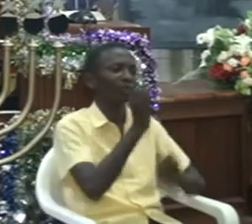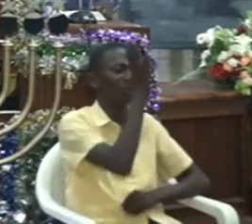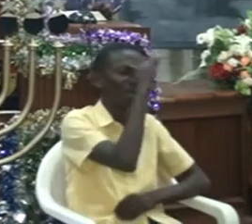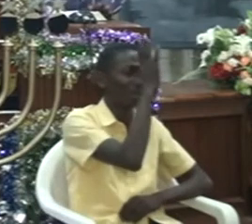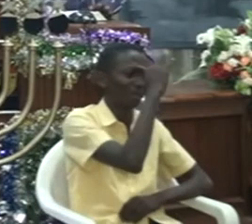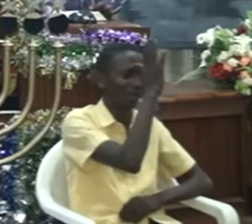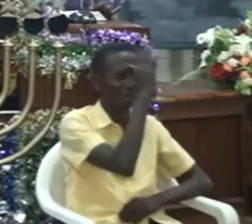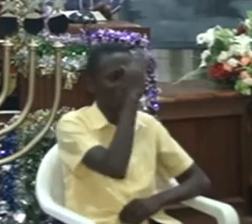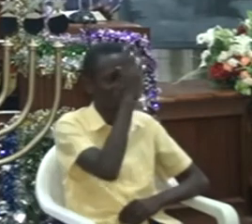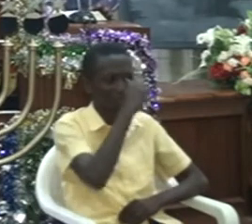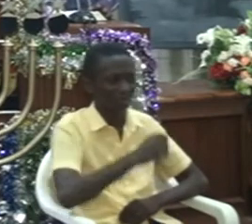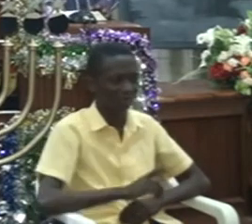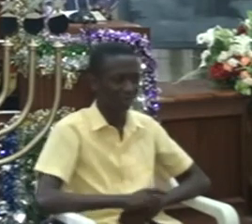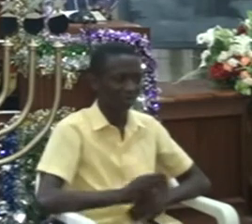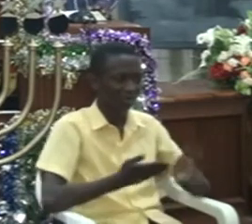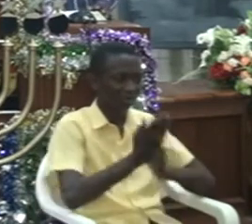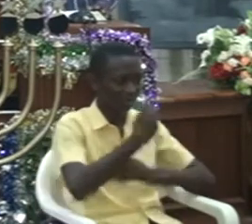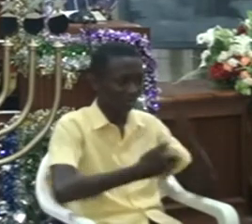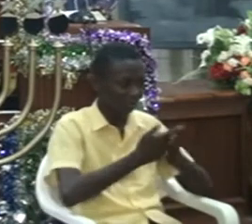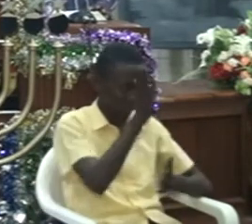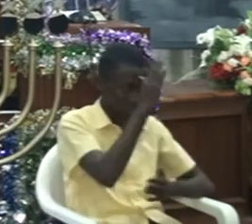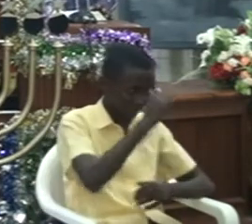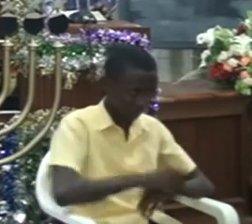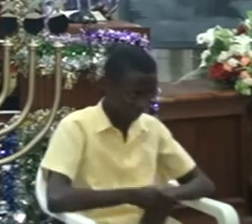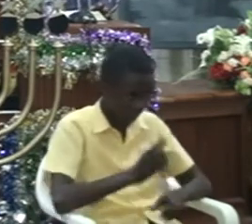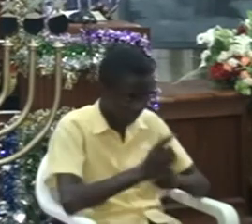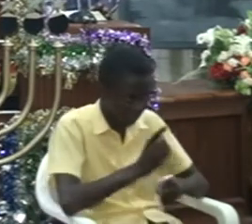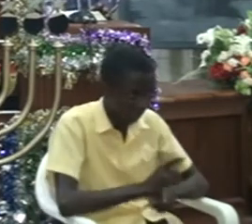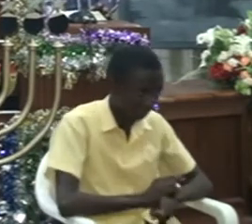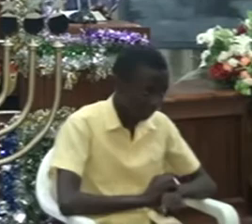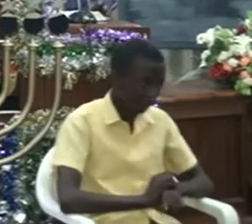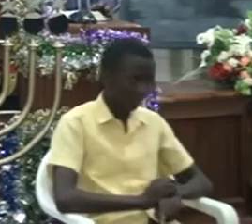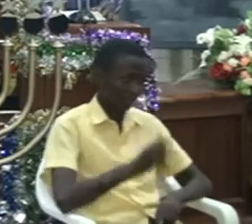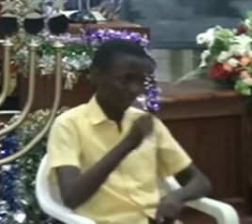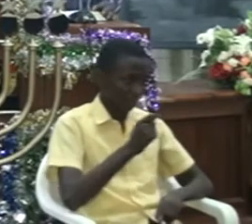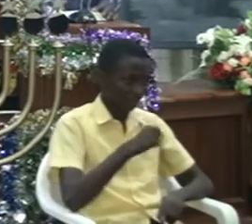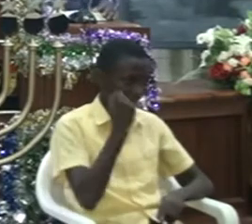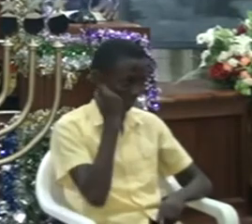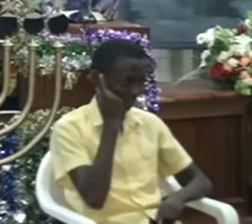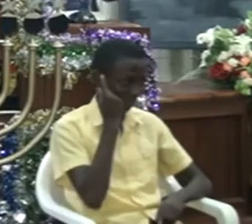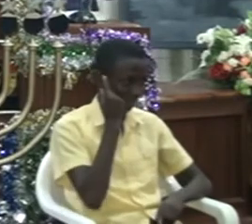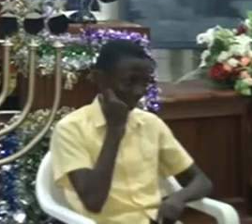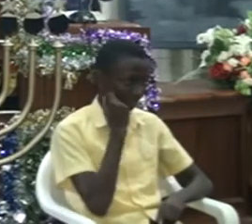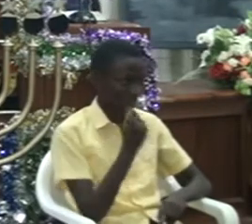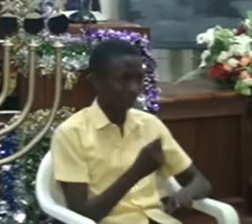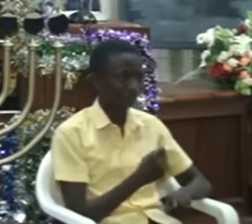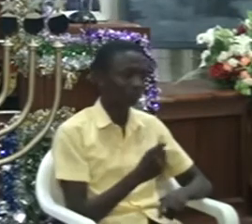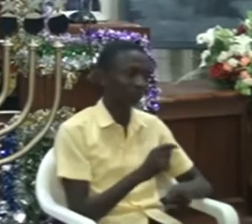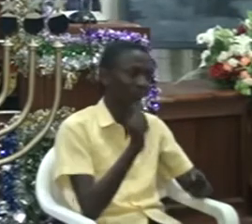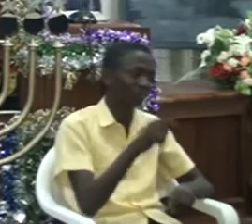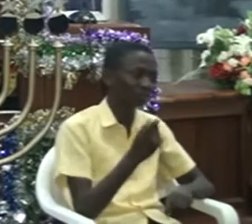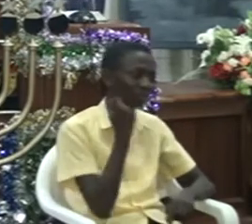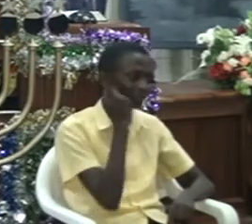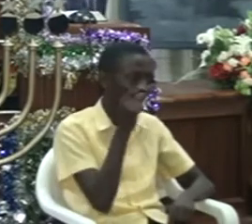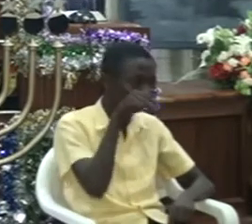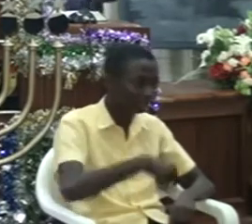papa d'accord mais avez-vous compris quand il a changé de casquette et de veste la sama muta papa papa ni